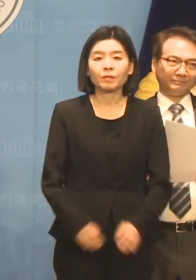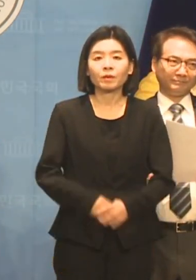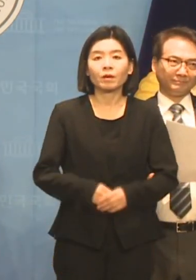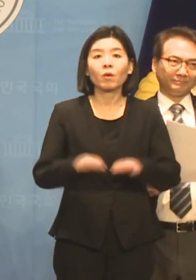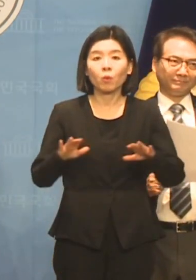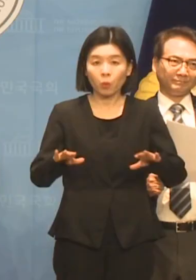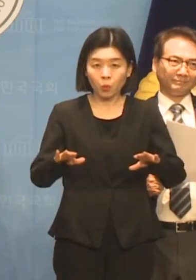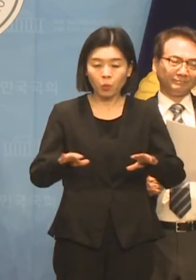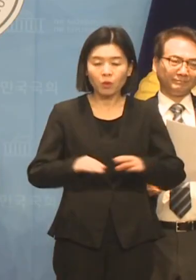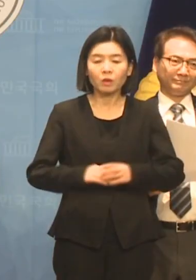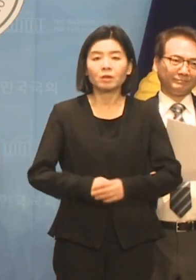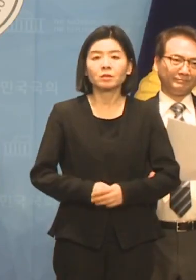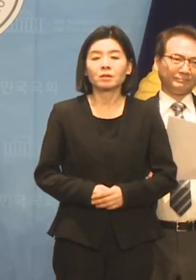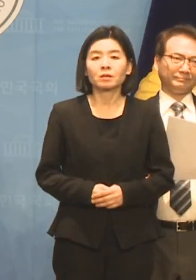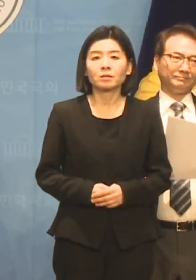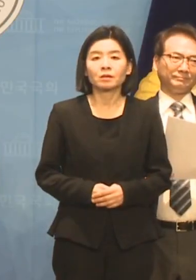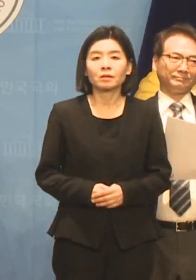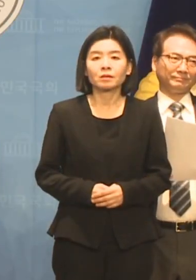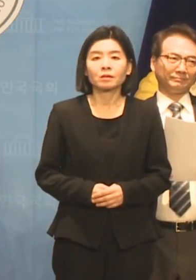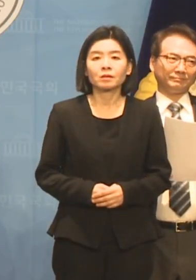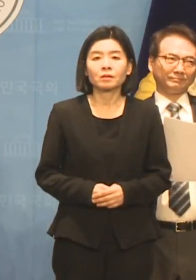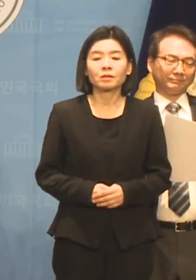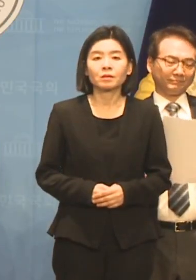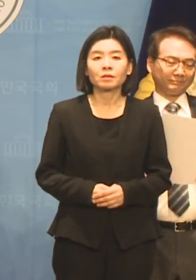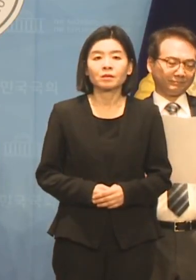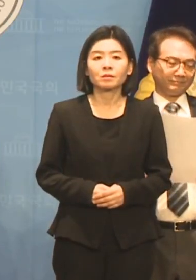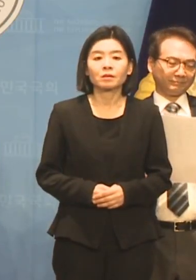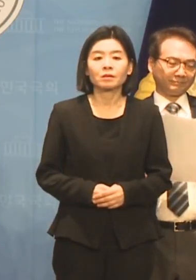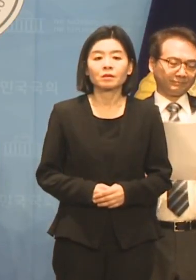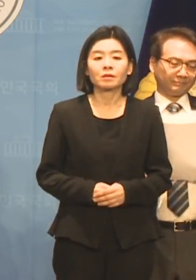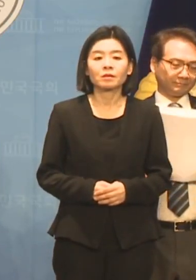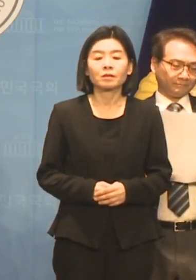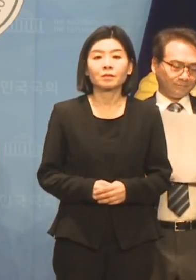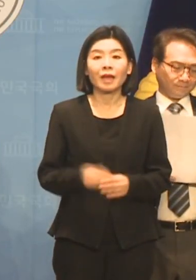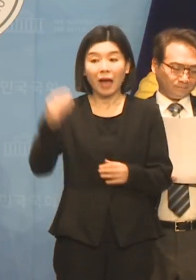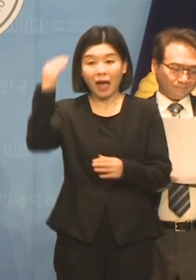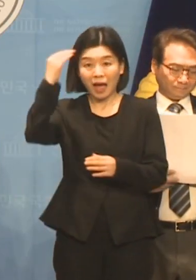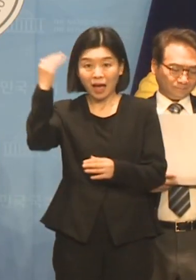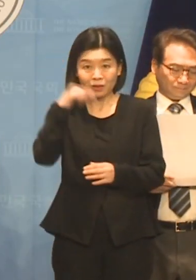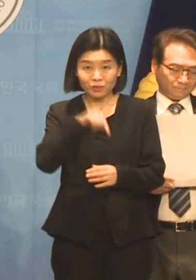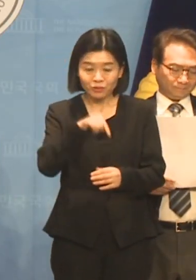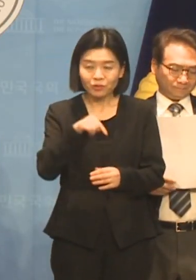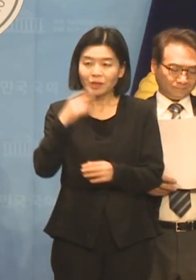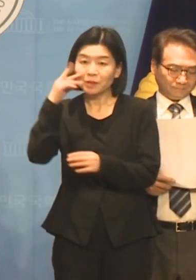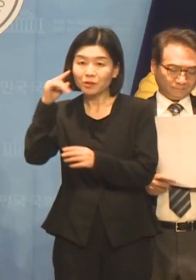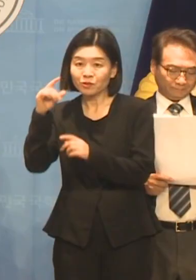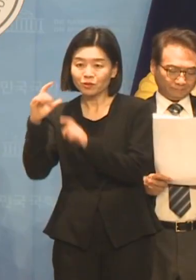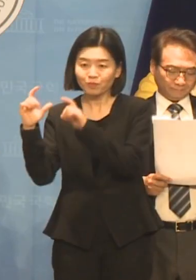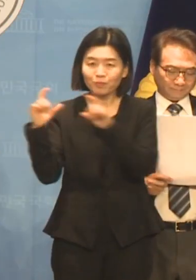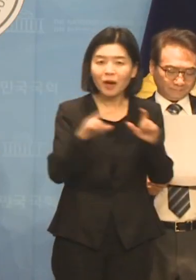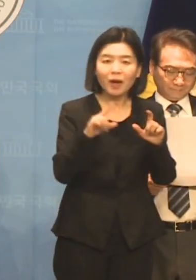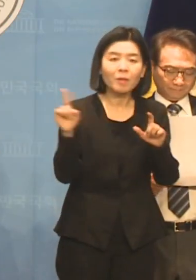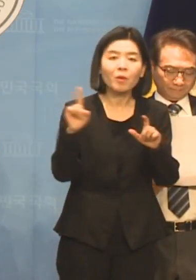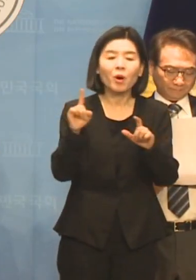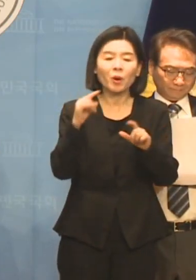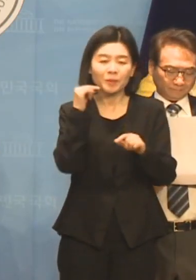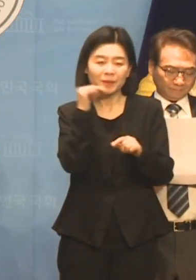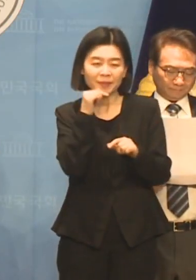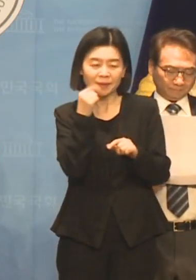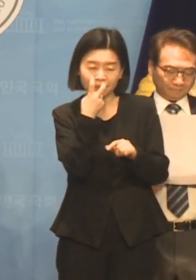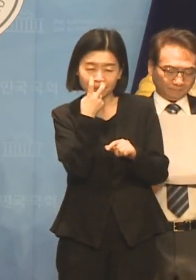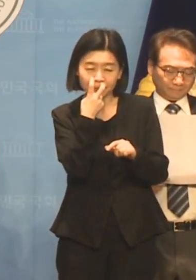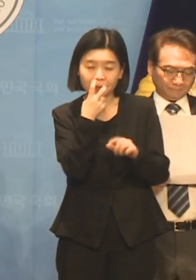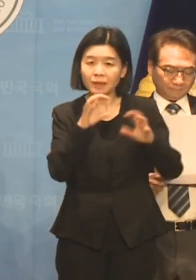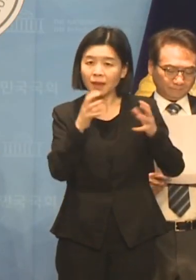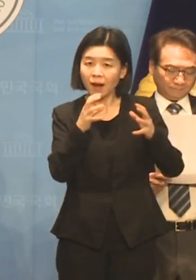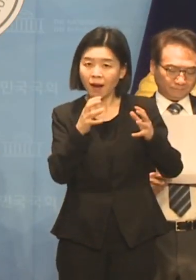오늘 저희들은 그동안 민감 국가로 대한민국이 분류되면서 한미동맹의